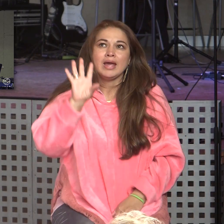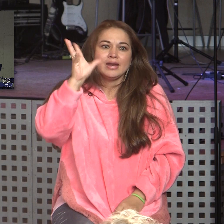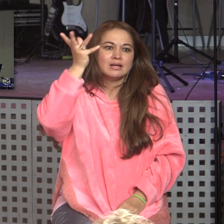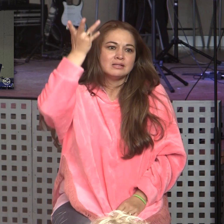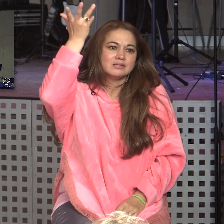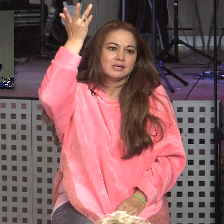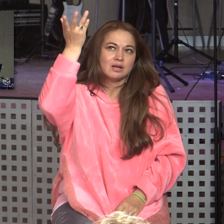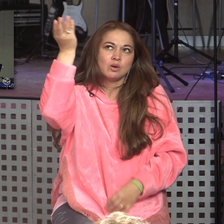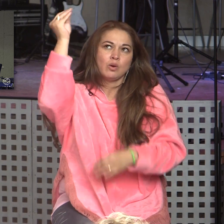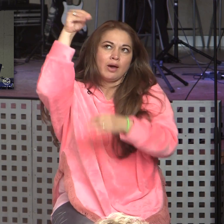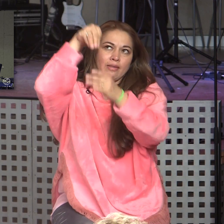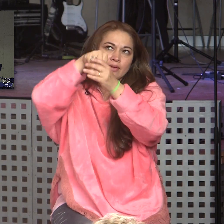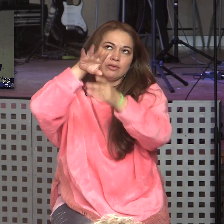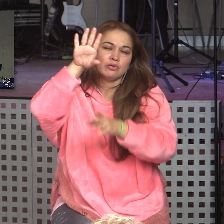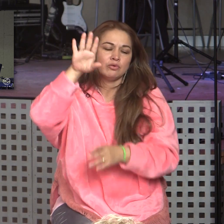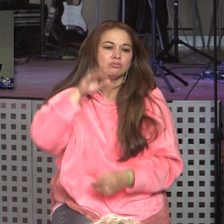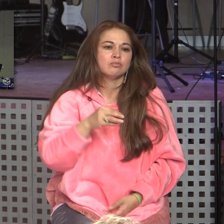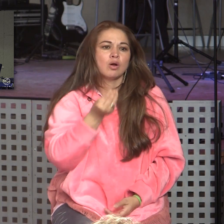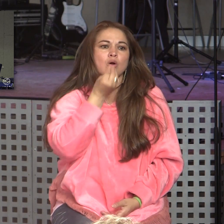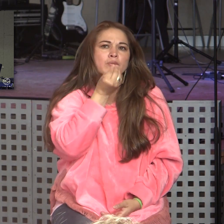paz